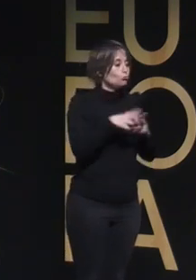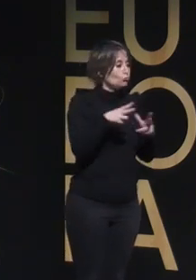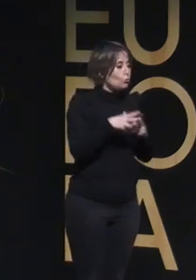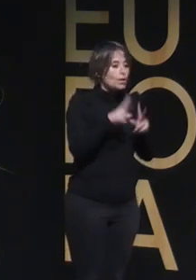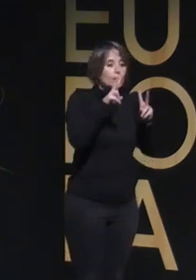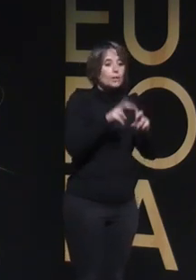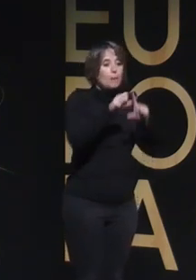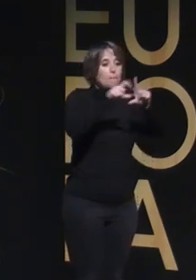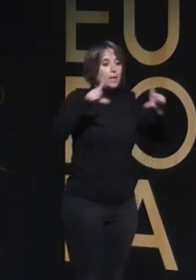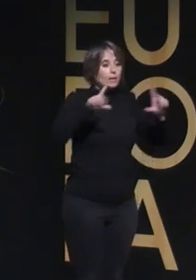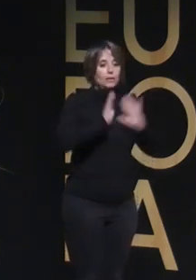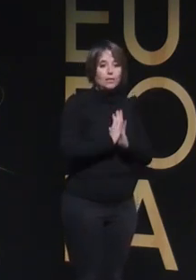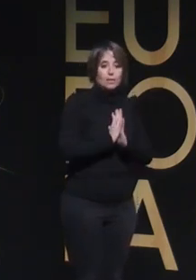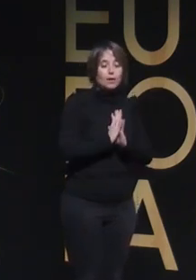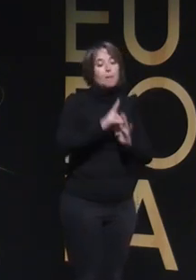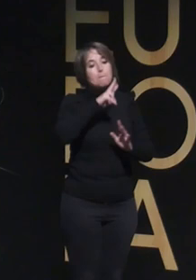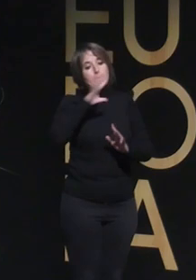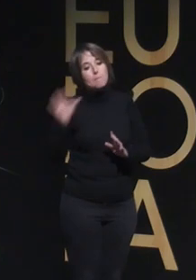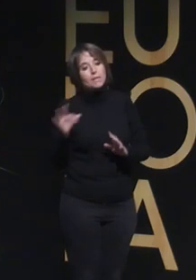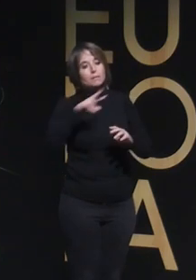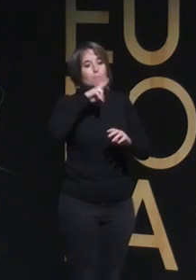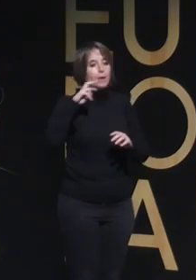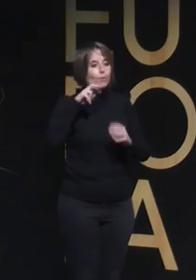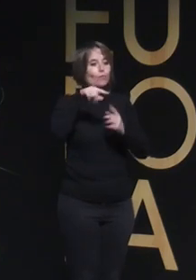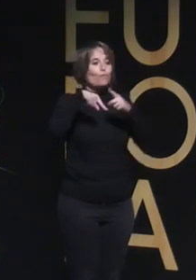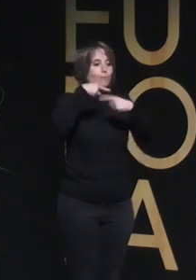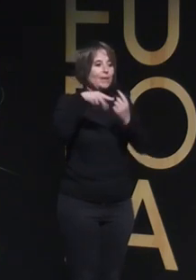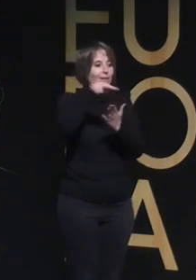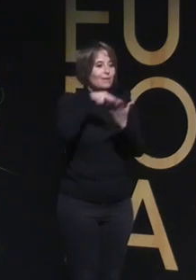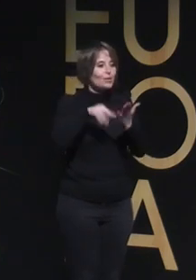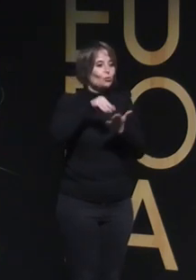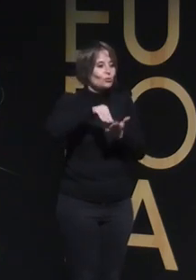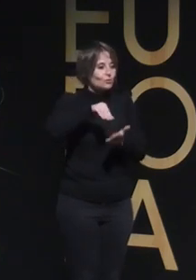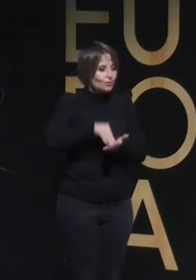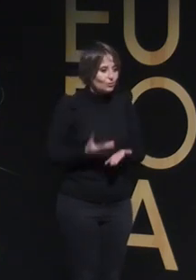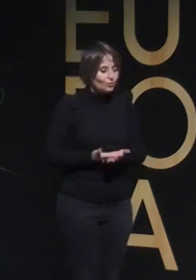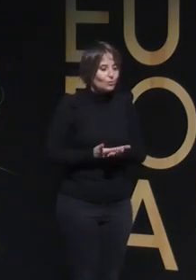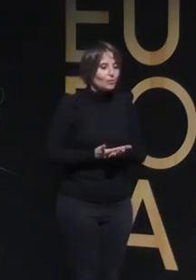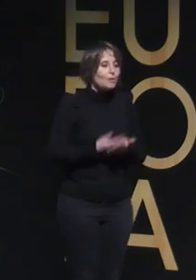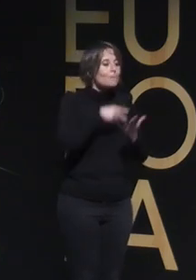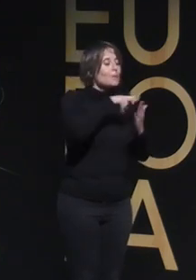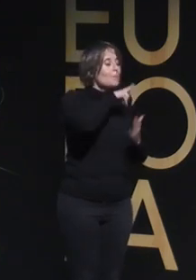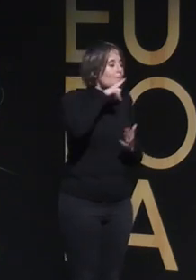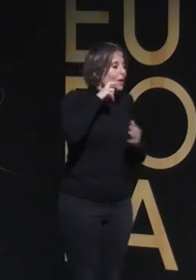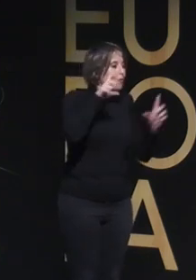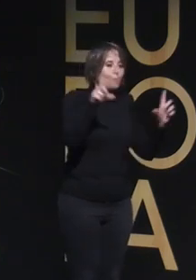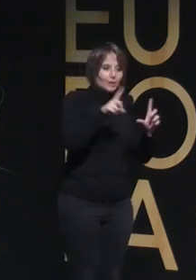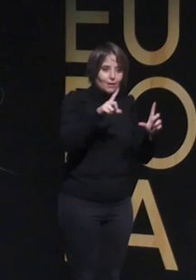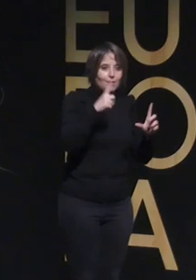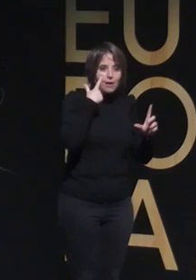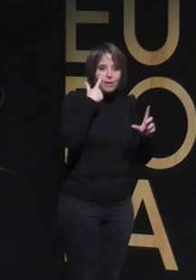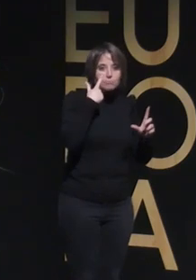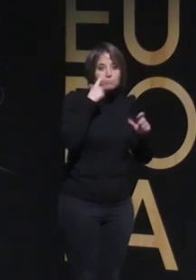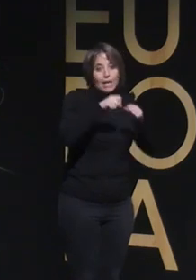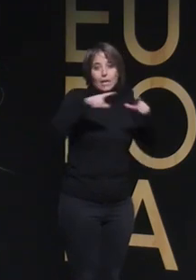de la pantalla, con un valor familiar, que es la lectoescritura, ¿no? Entonces, el valor de la pantalla va a llegar en el